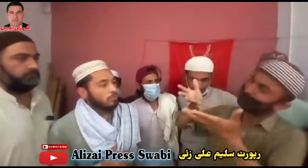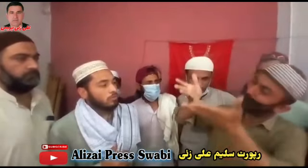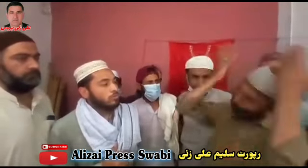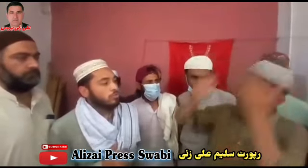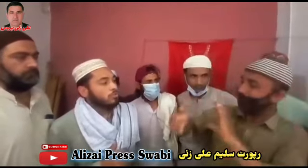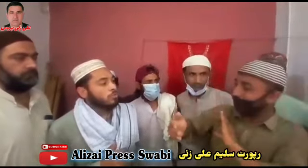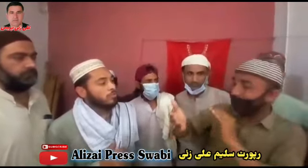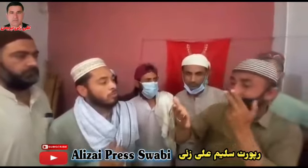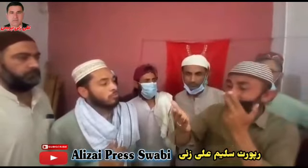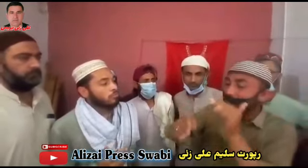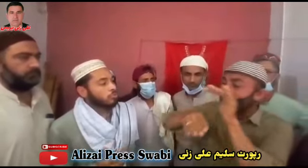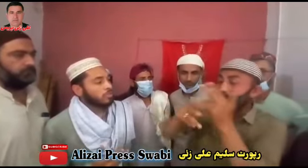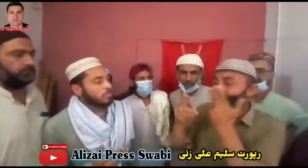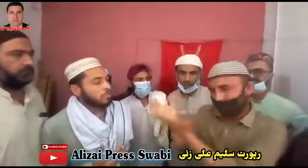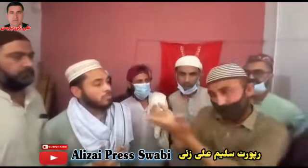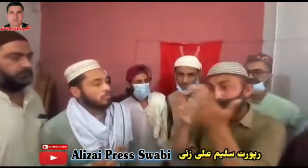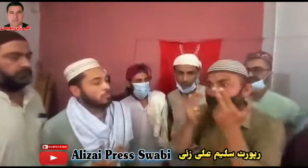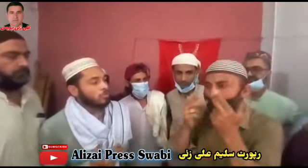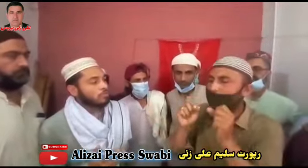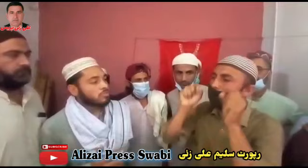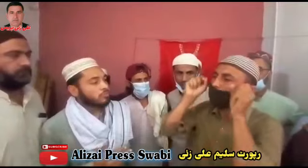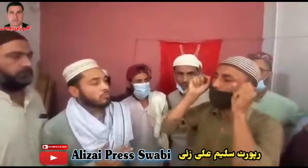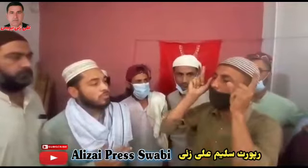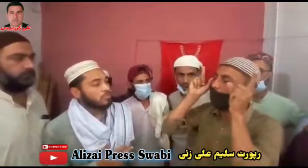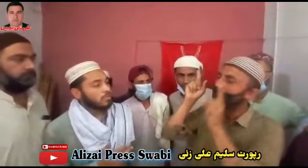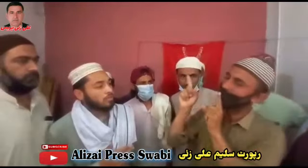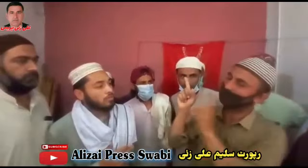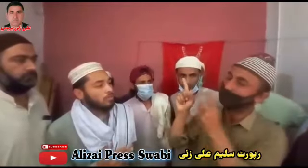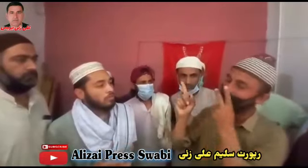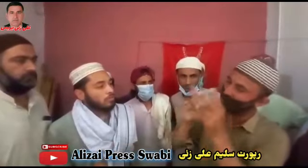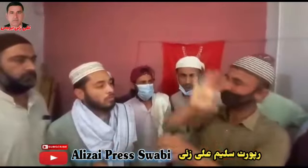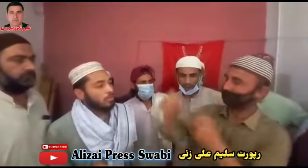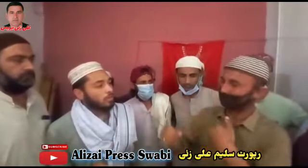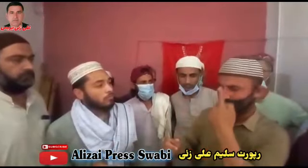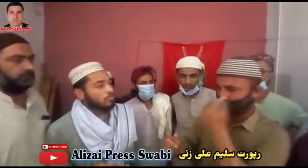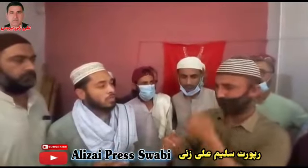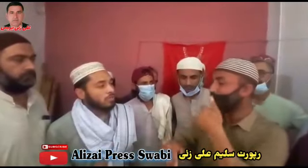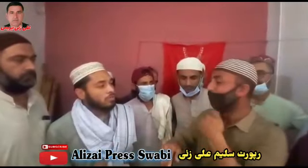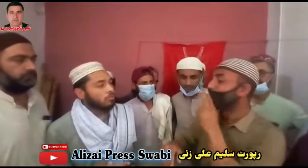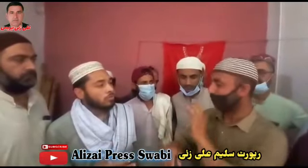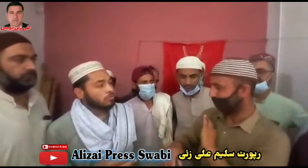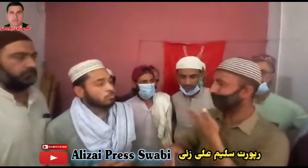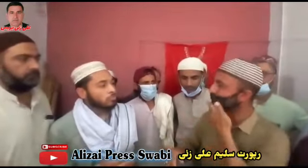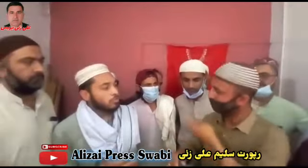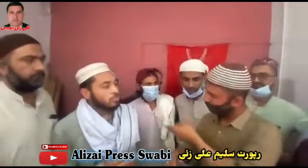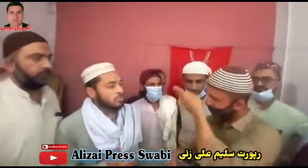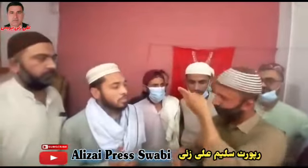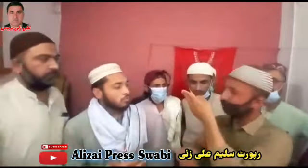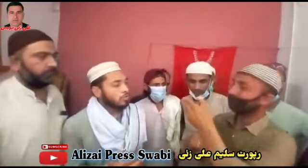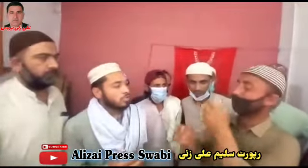نو جی دی وی چې لکه موږ تم مشکلات ډېر زیات او کم از کم نور سنې چې لکه دا سرکاري نوکری خو چې موږ ته ملا شو، که سرکاري نوکری نه